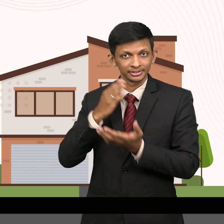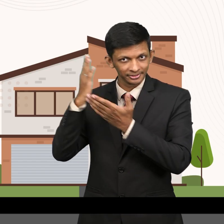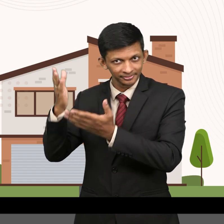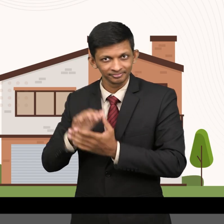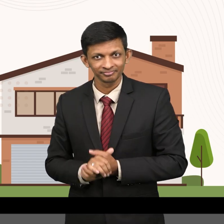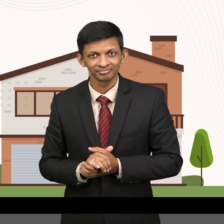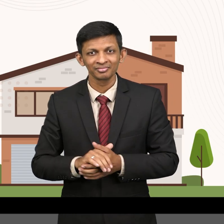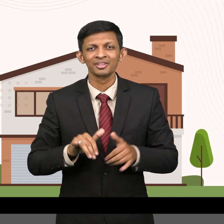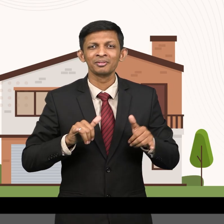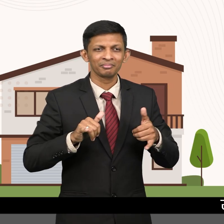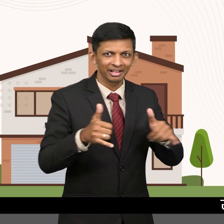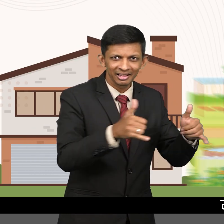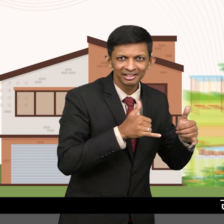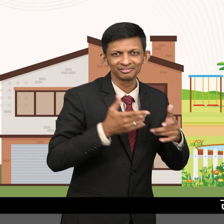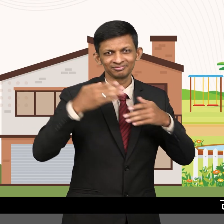रुग्णालय,